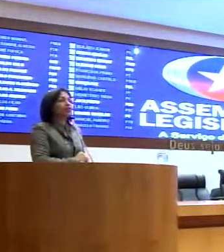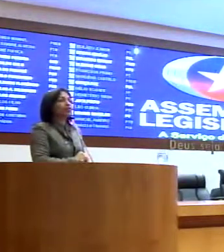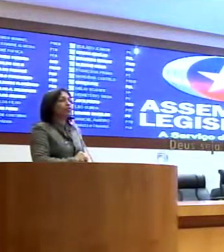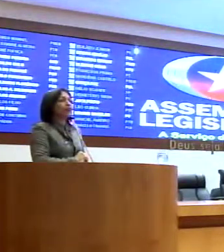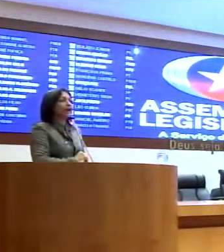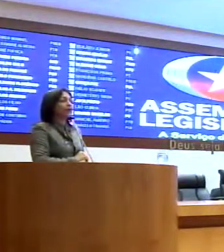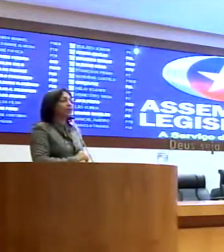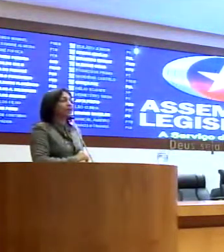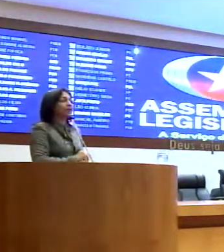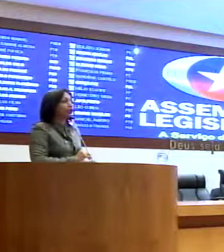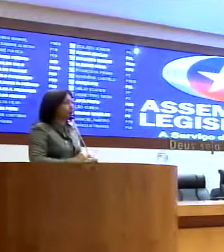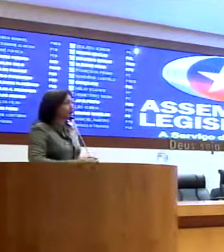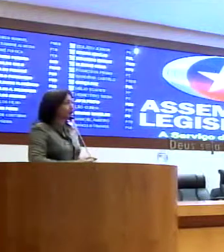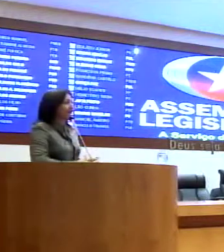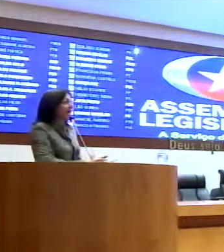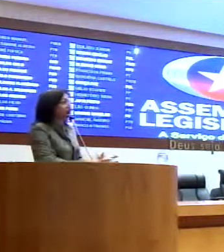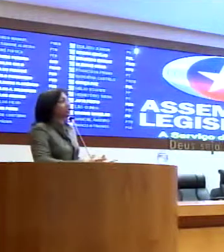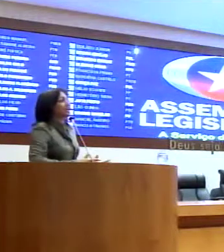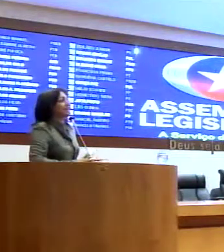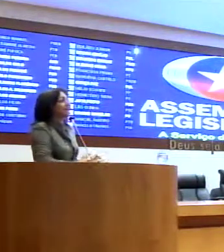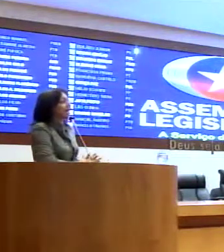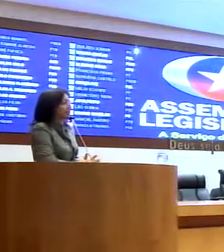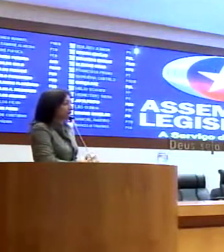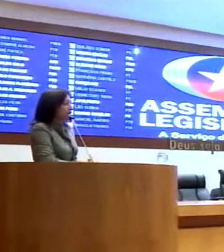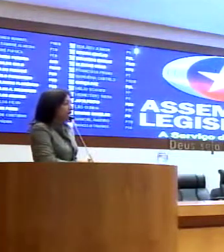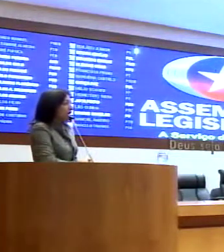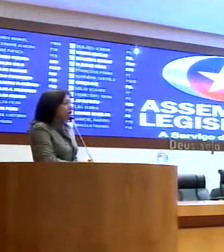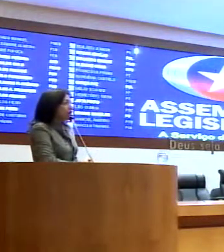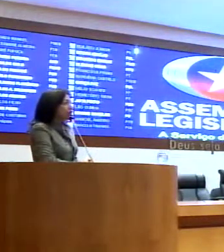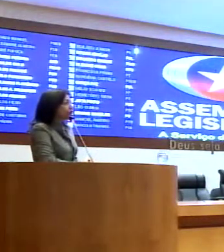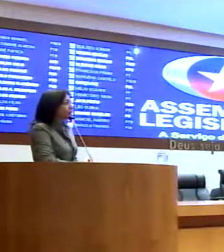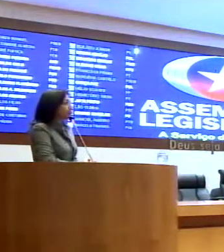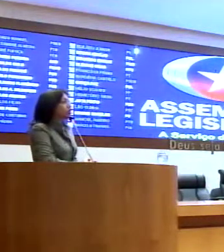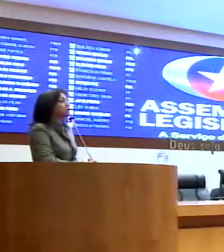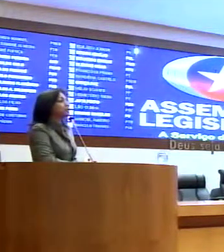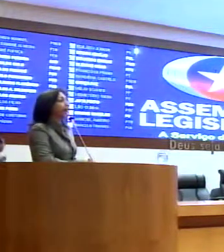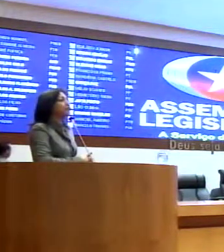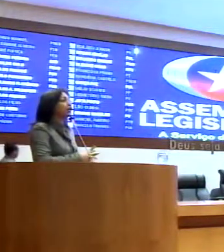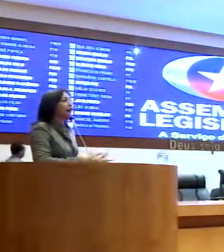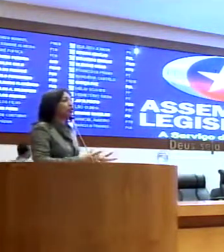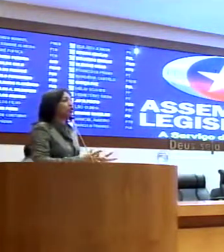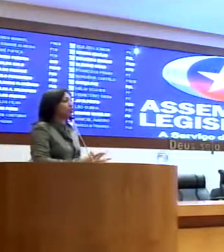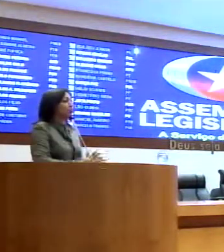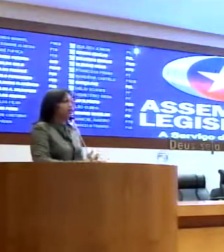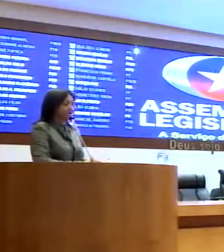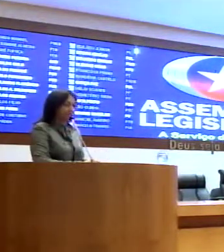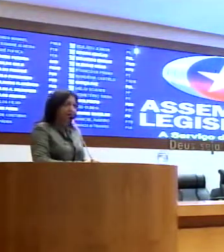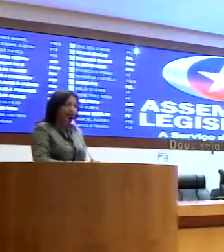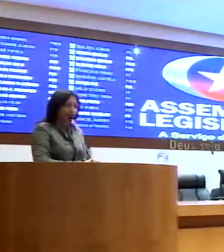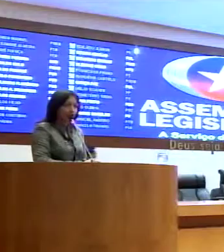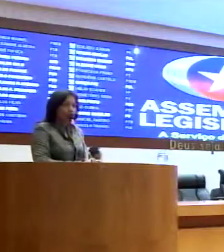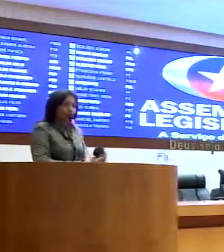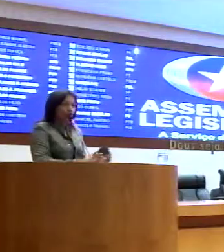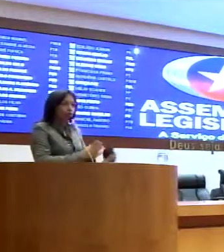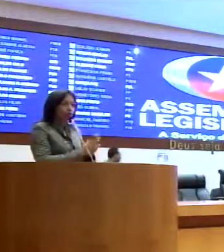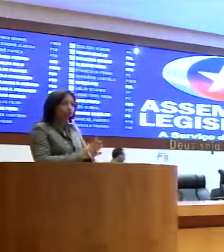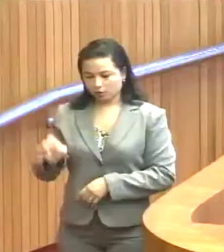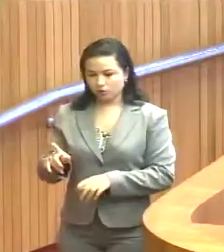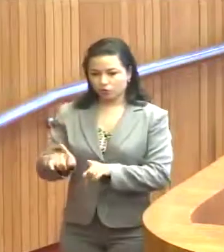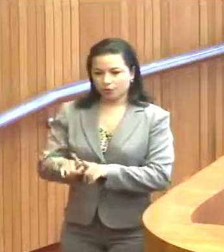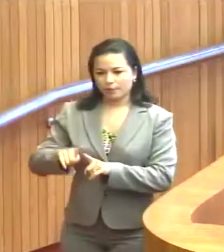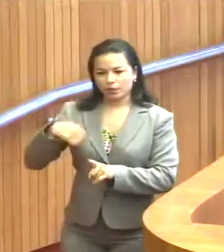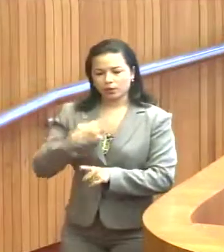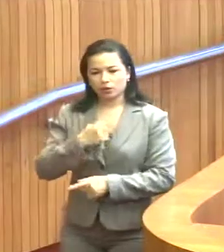fazer uma saúde regionalizada, com a construção de hospitais de alta complexidade, como